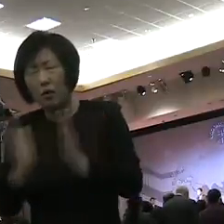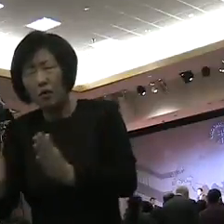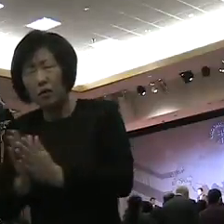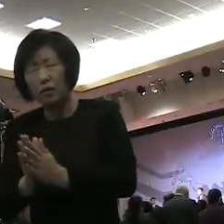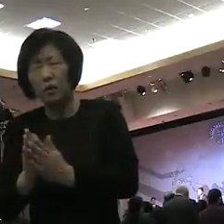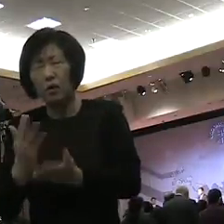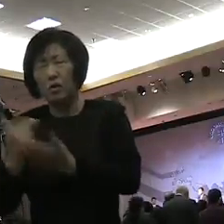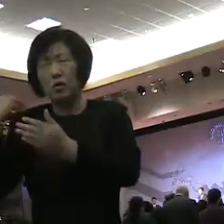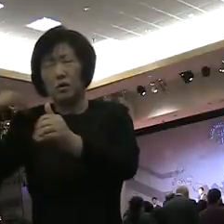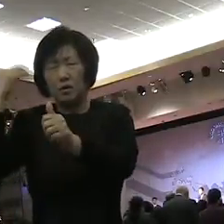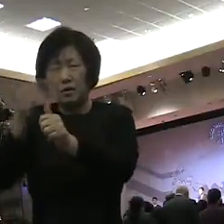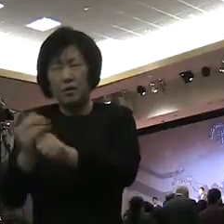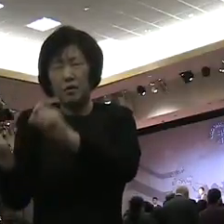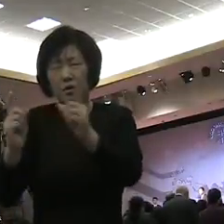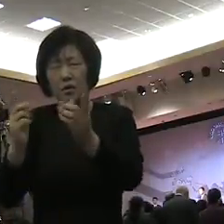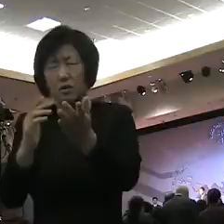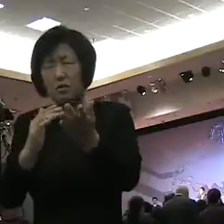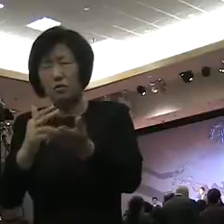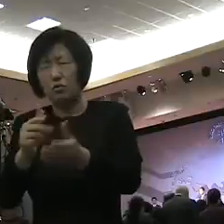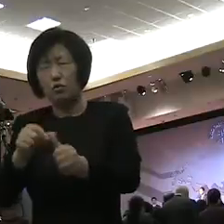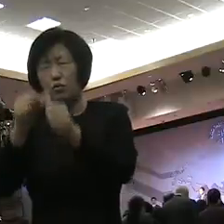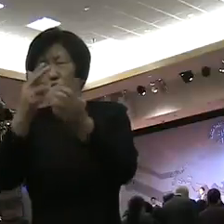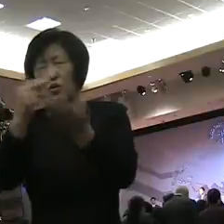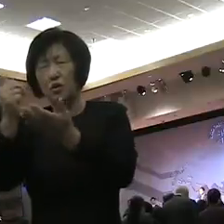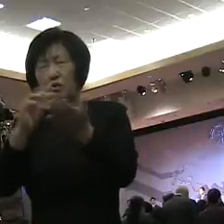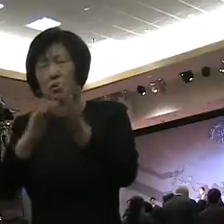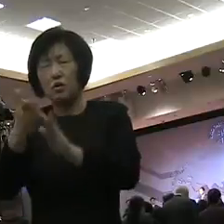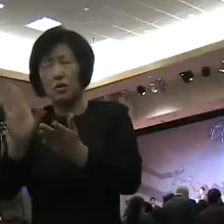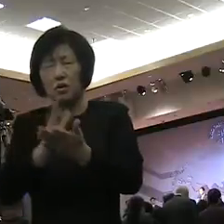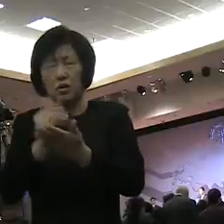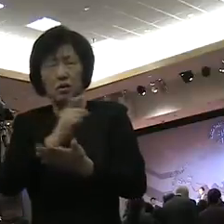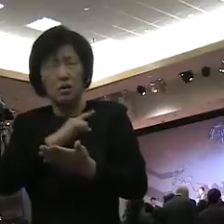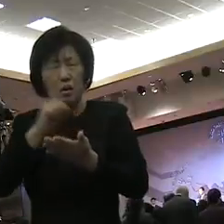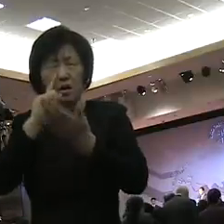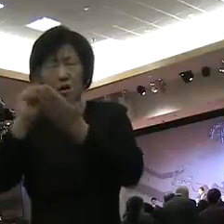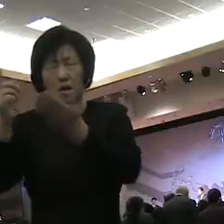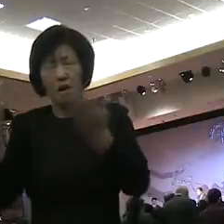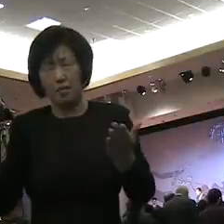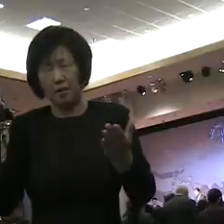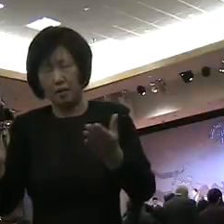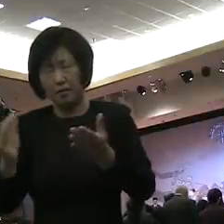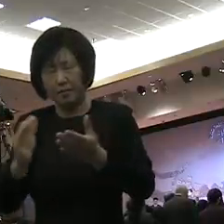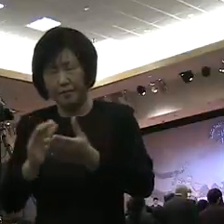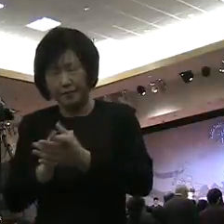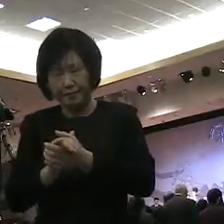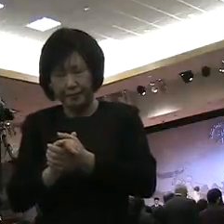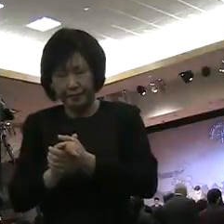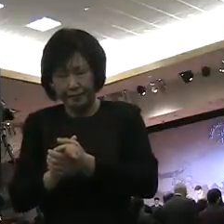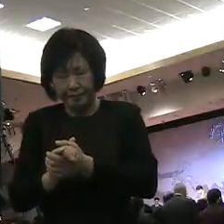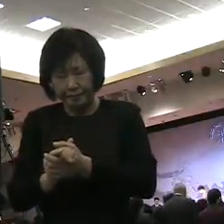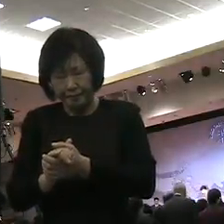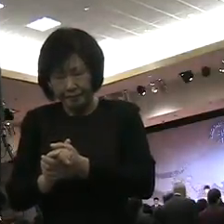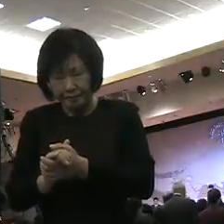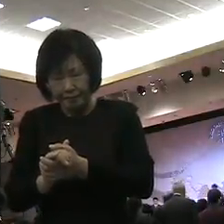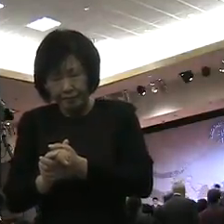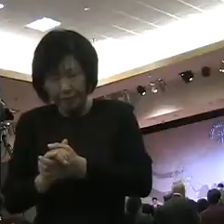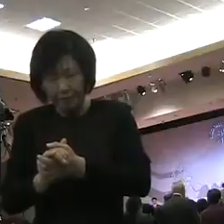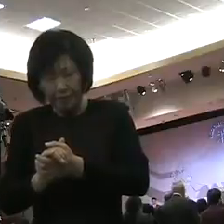이 모든 말씀 살아계신 우리 주 예수 그리스도의 이름으로 기도드리옵나이다. 아멘.